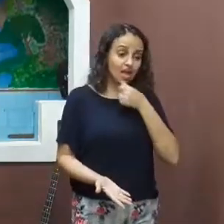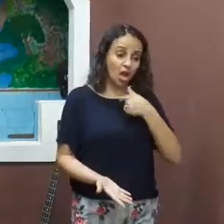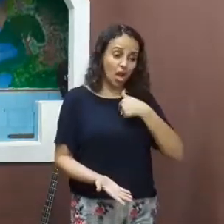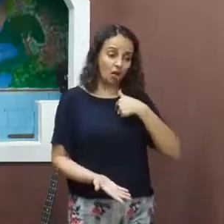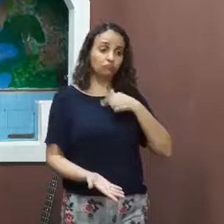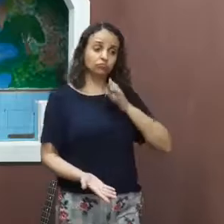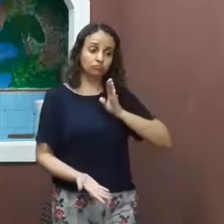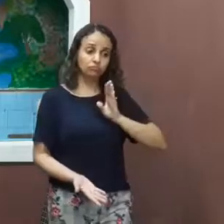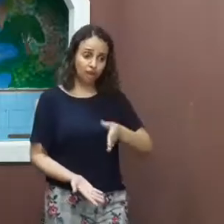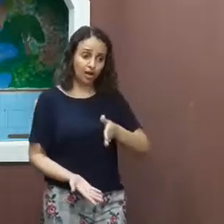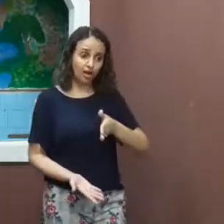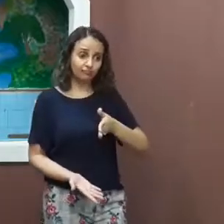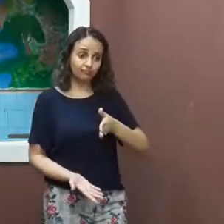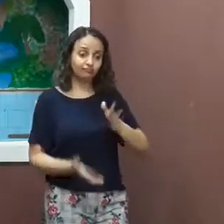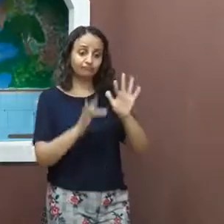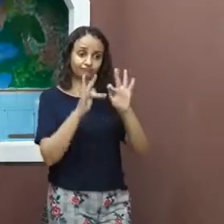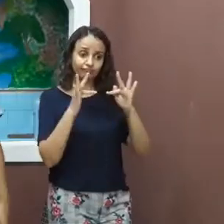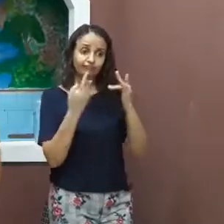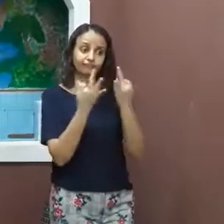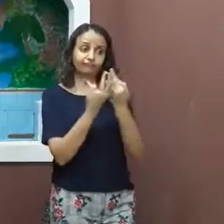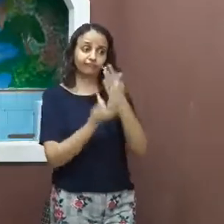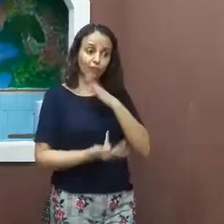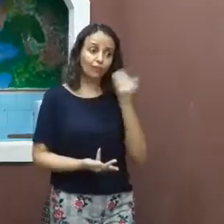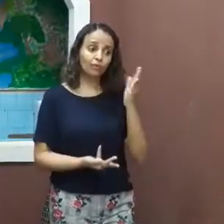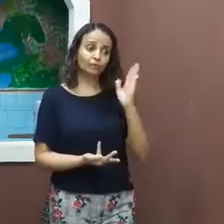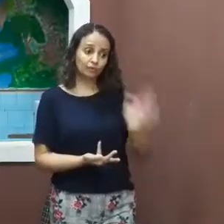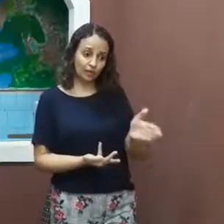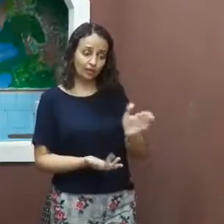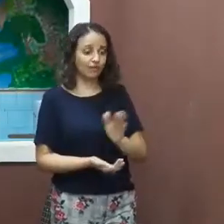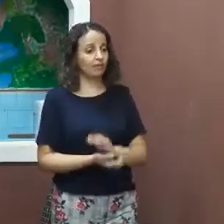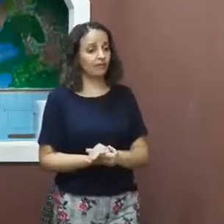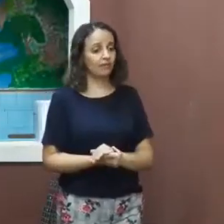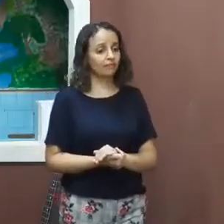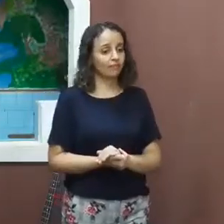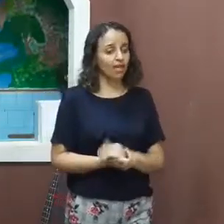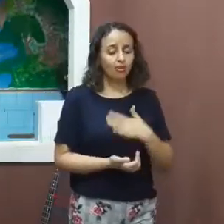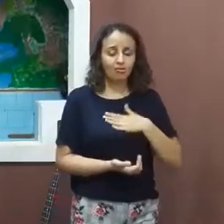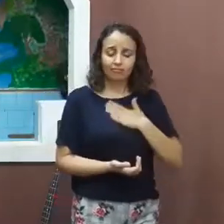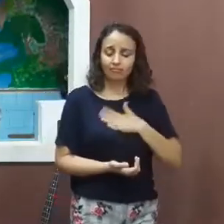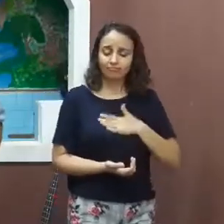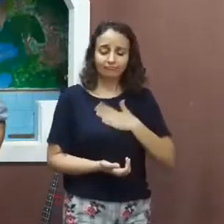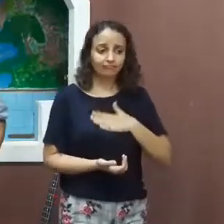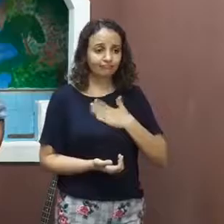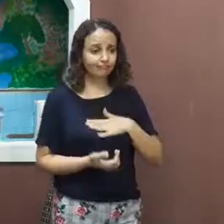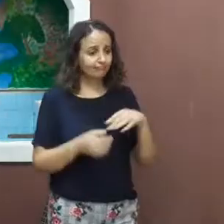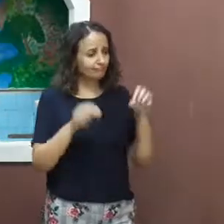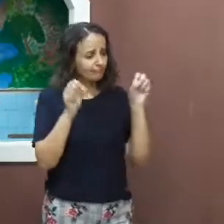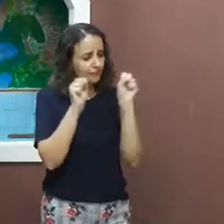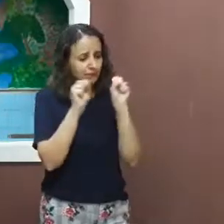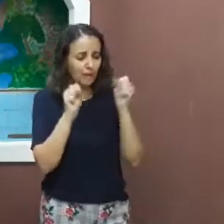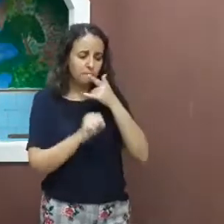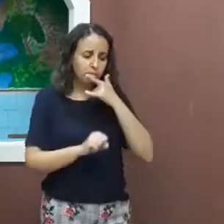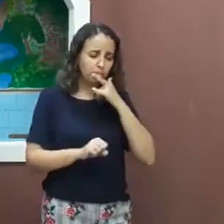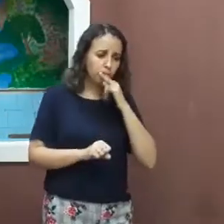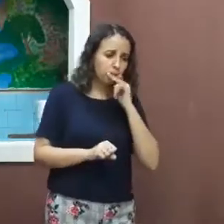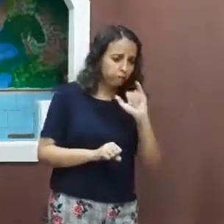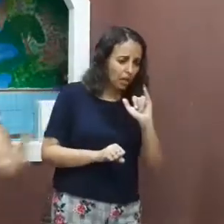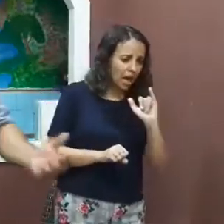já perdi entes queridos, queridos mesmo, mas muito querido, pai,